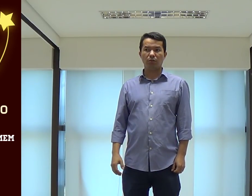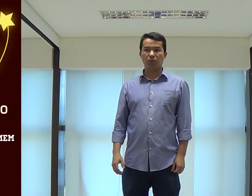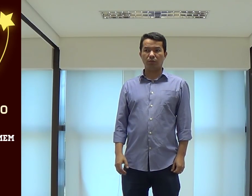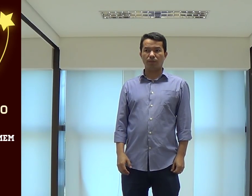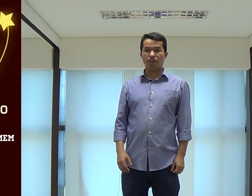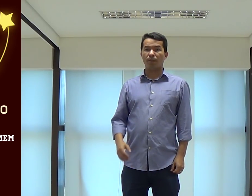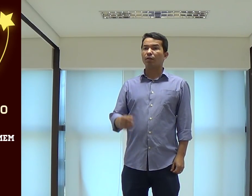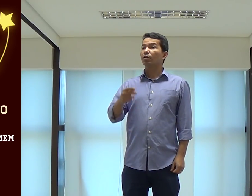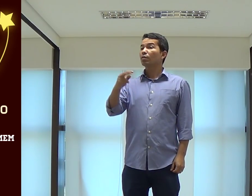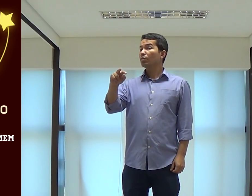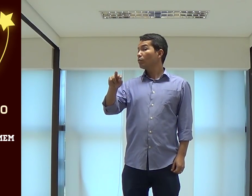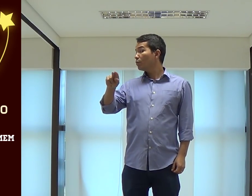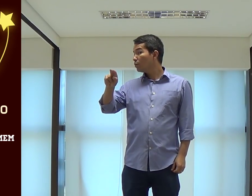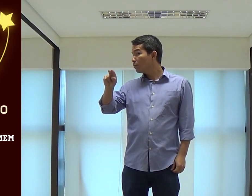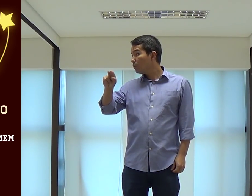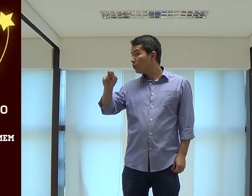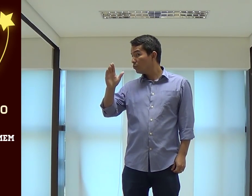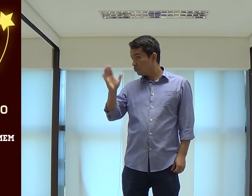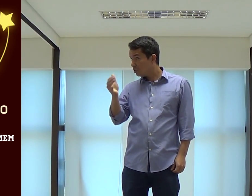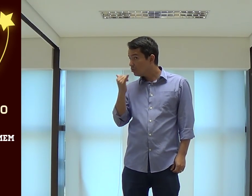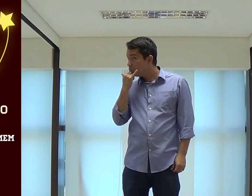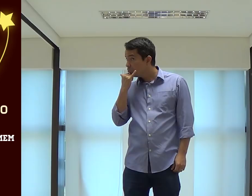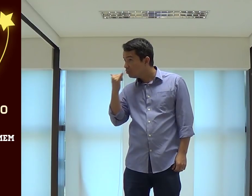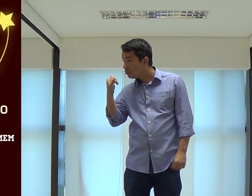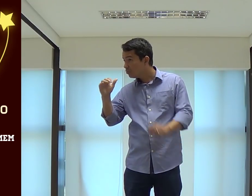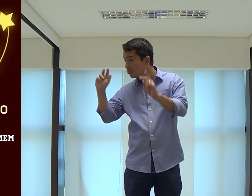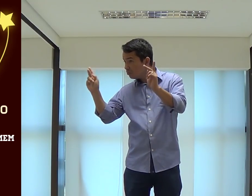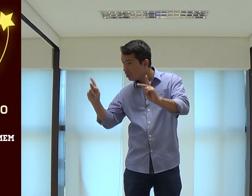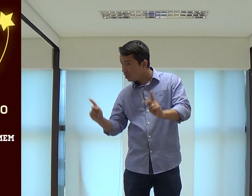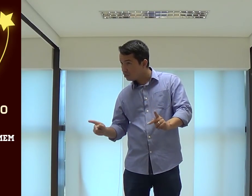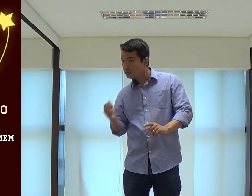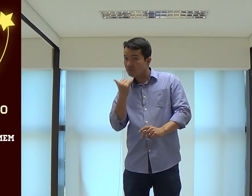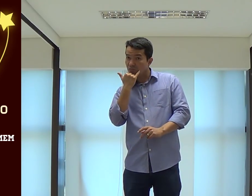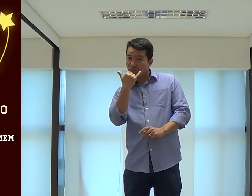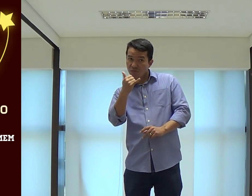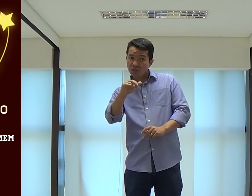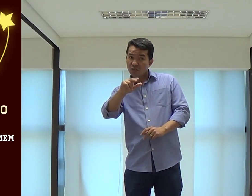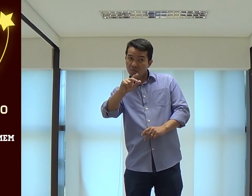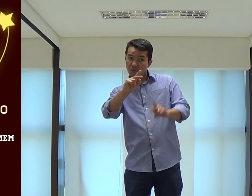importante. E o seu irmão, você já pediu perdão para ele? Vocês estão em paz?